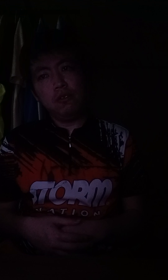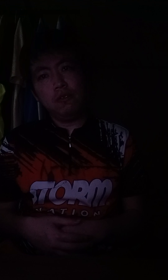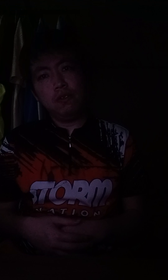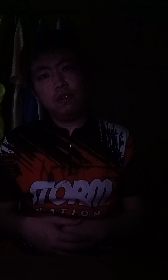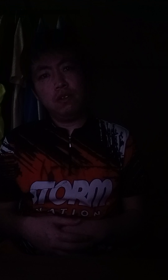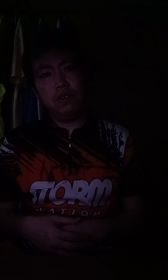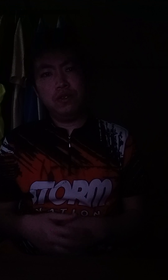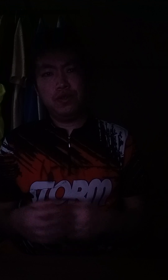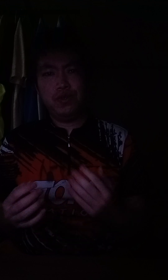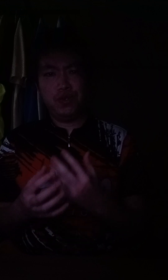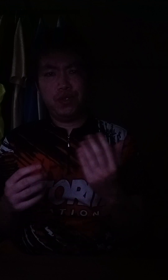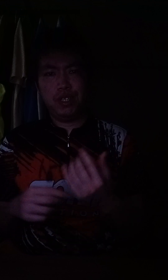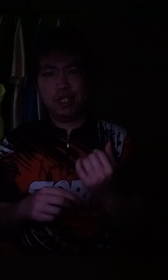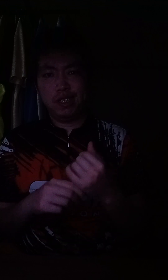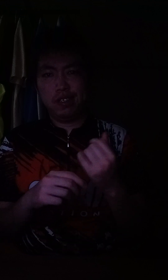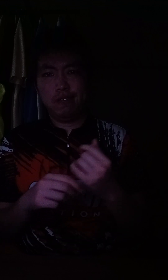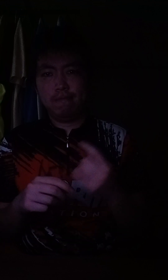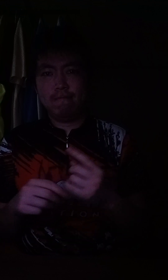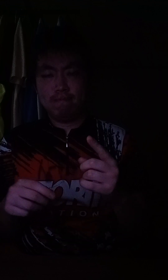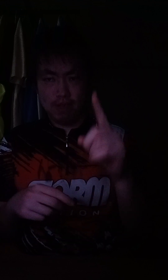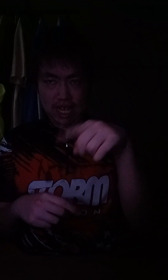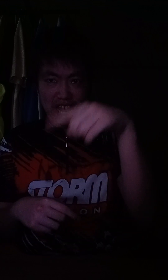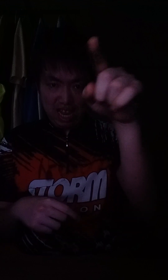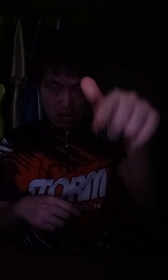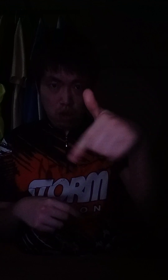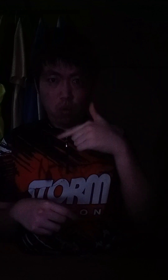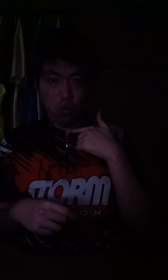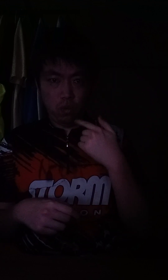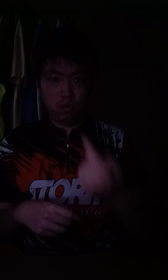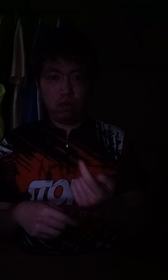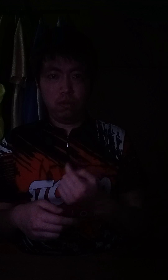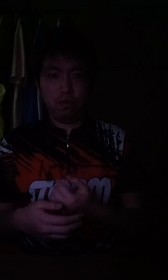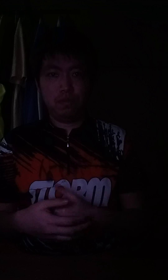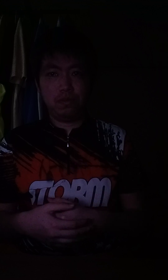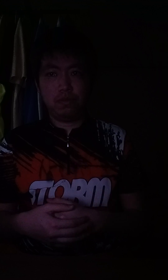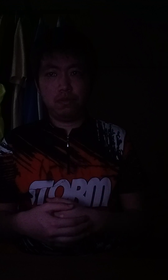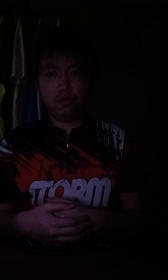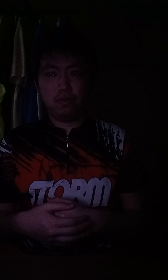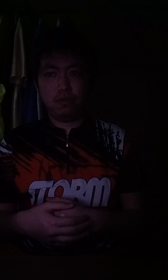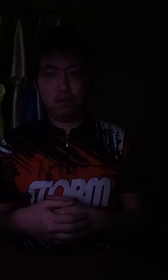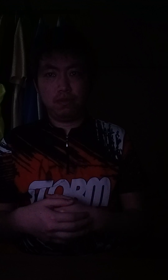지금 한번 괜찮은 한번 갔다 오시죠 지금. 예. 예. 감사합니다.